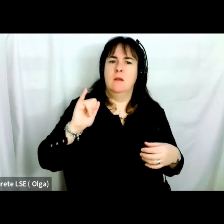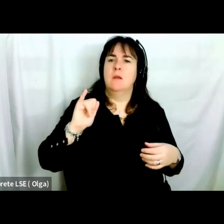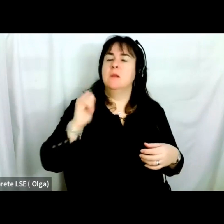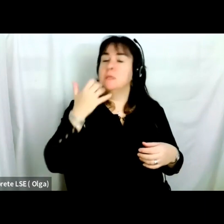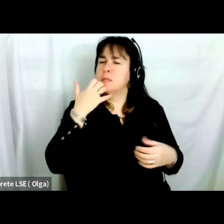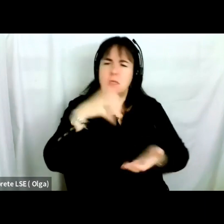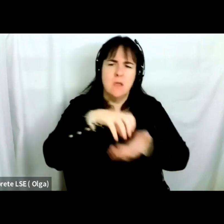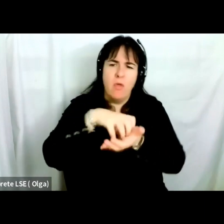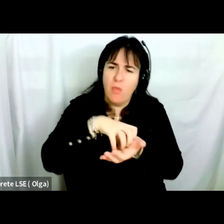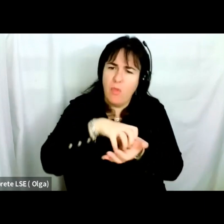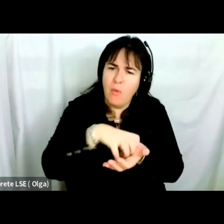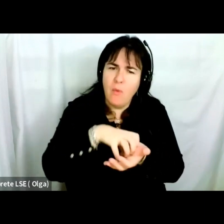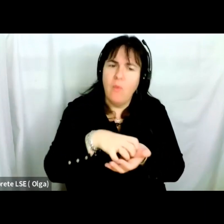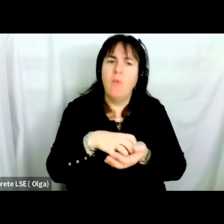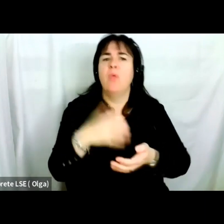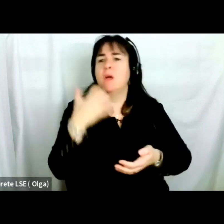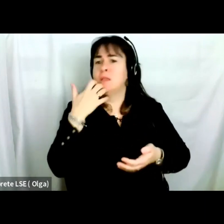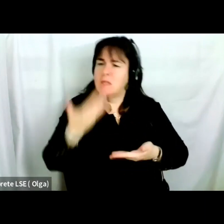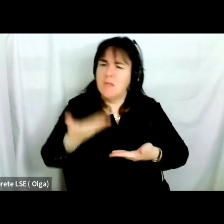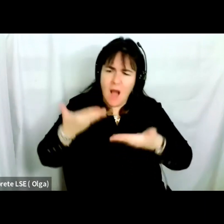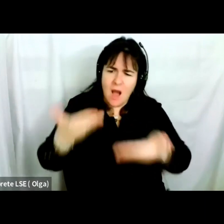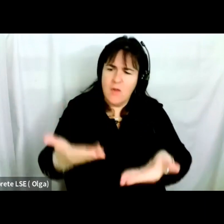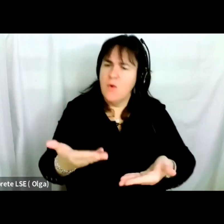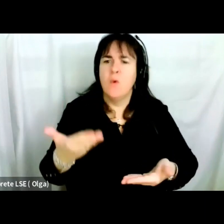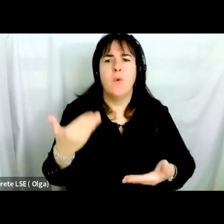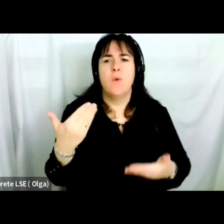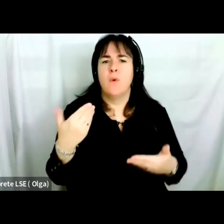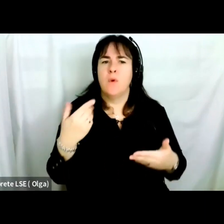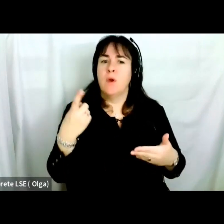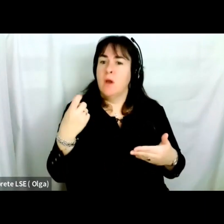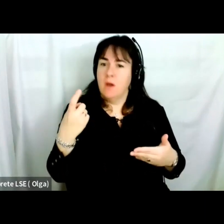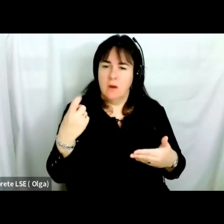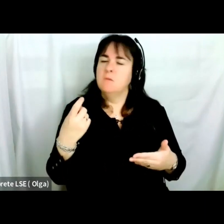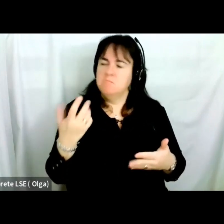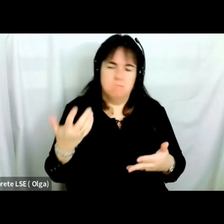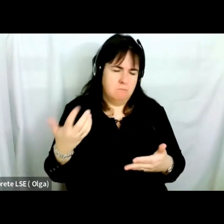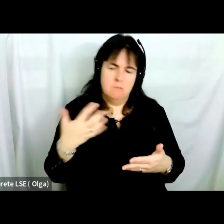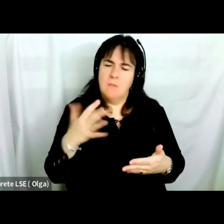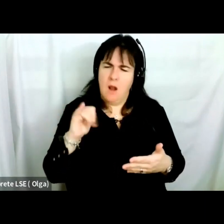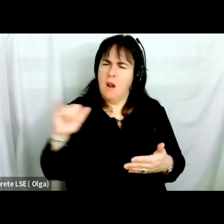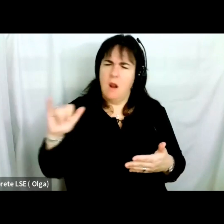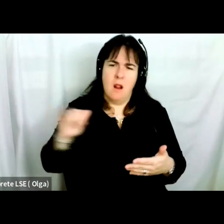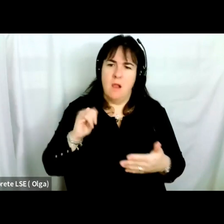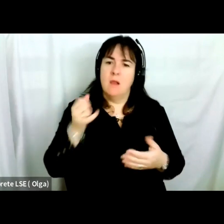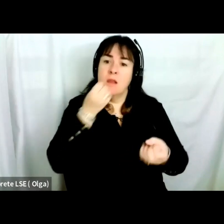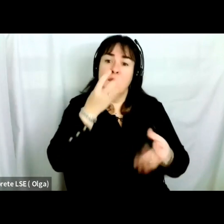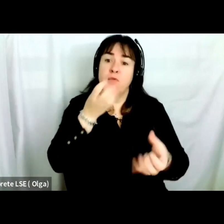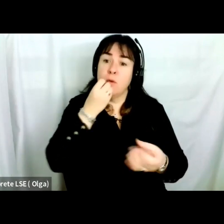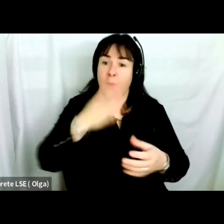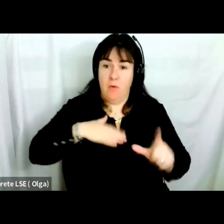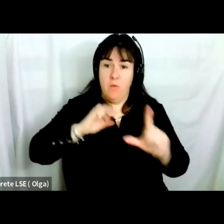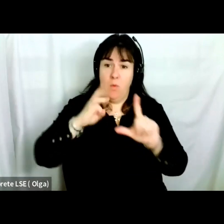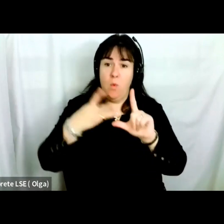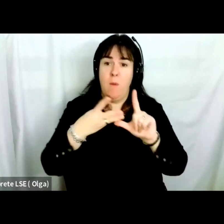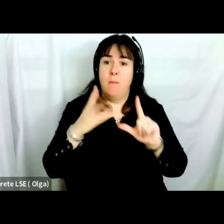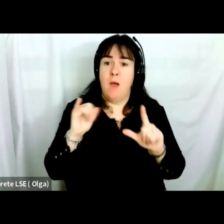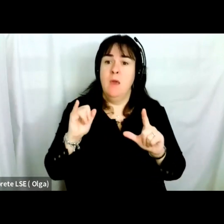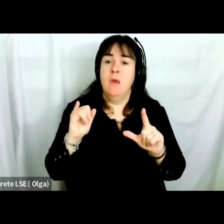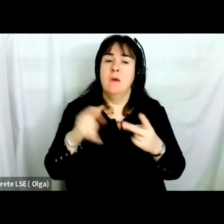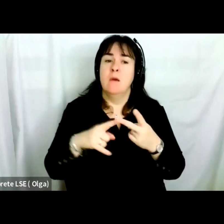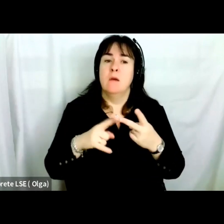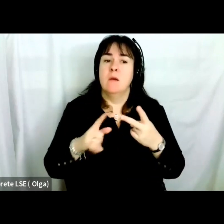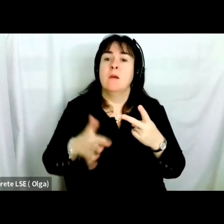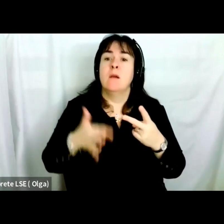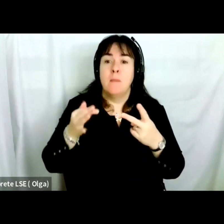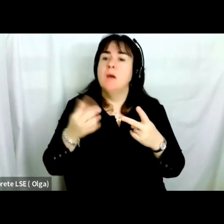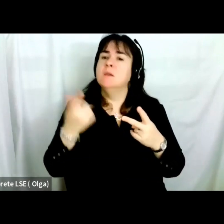tengáis y para ayudaros en lo que necesitéis. Y ya os digo, toda esta información está en nuestra página web, también la información de